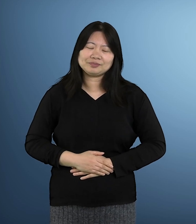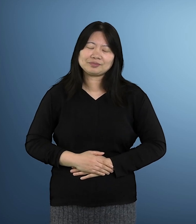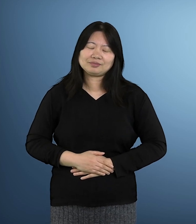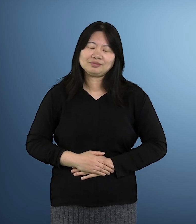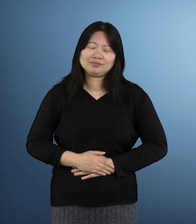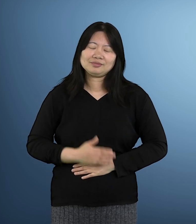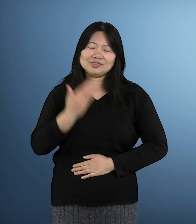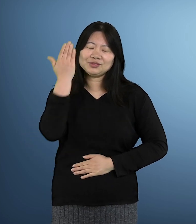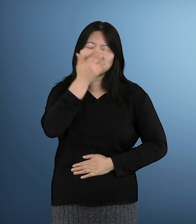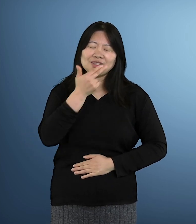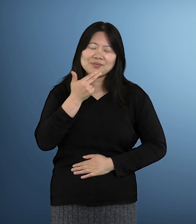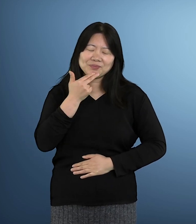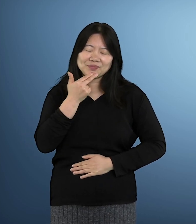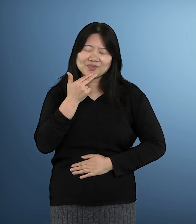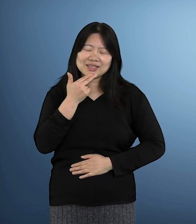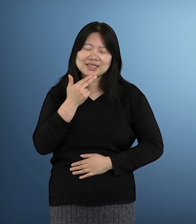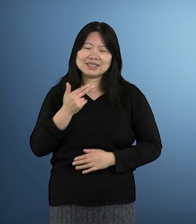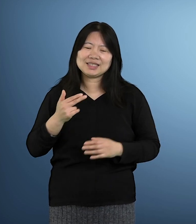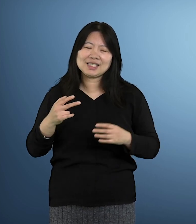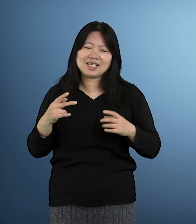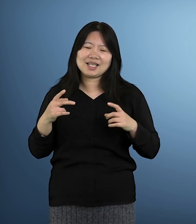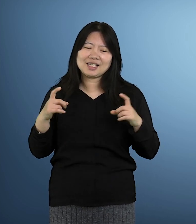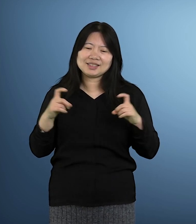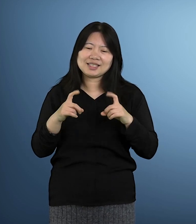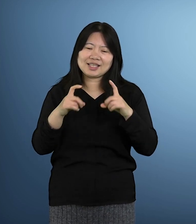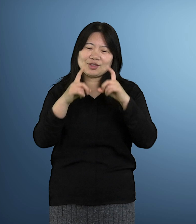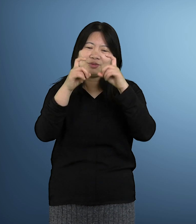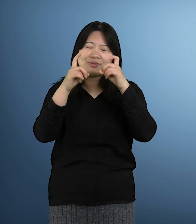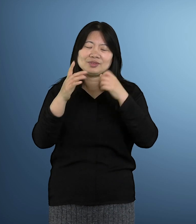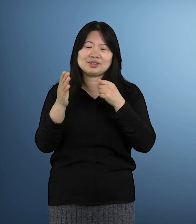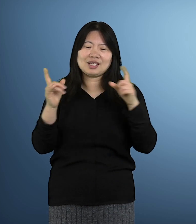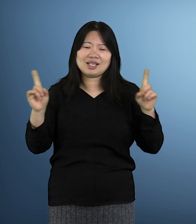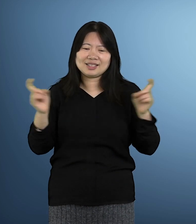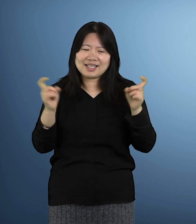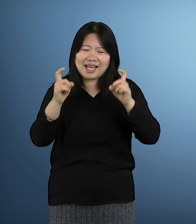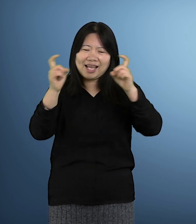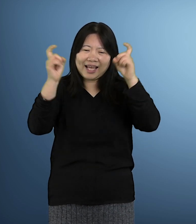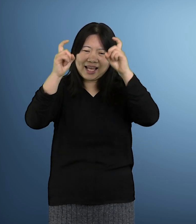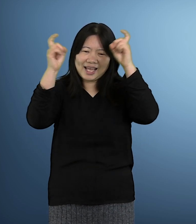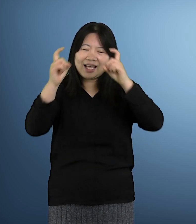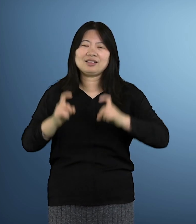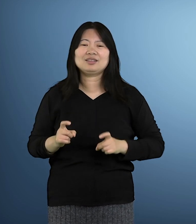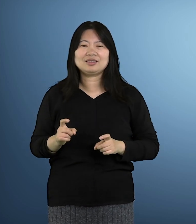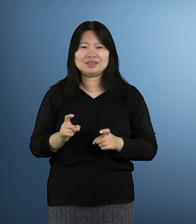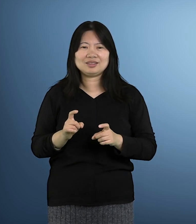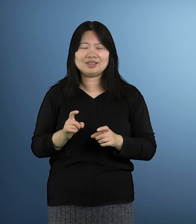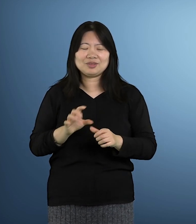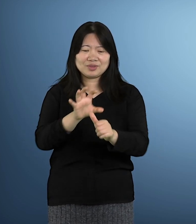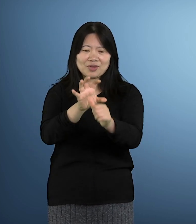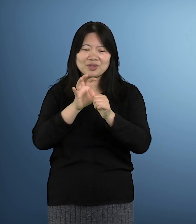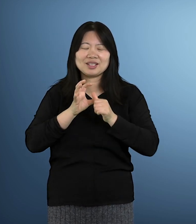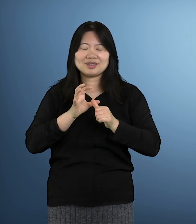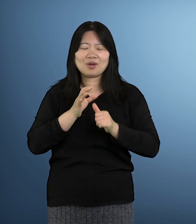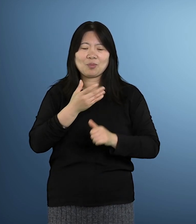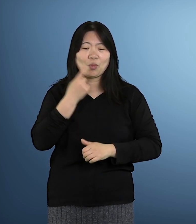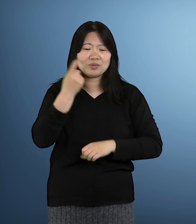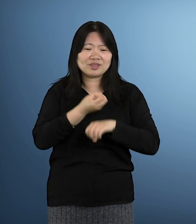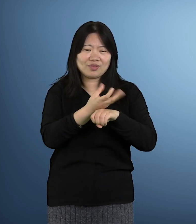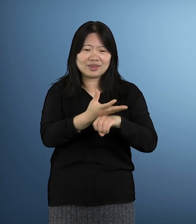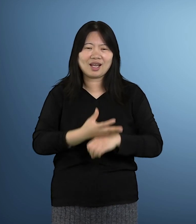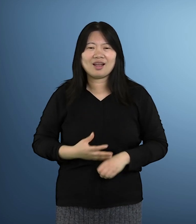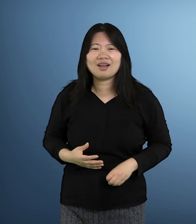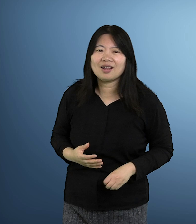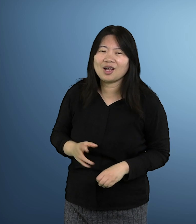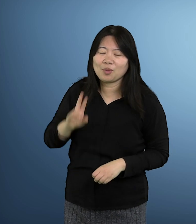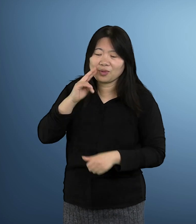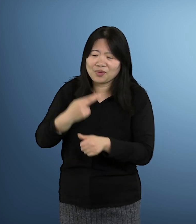순수하지 못하게 다툼으로 그리스도를 전파한다, 이렇게 돼 있어요. 근데 한쪽에서는 바울을 싫어하는